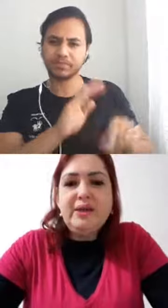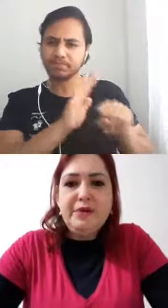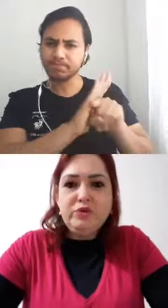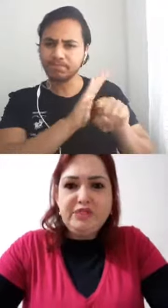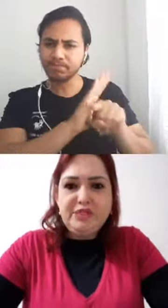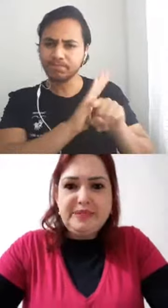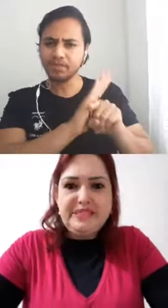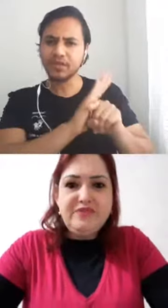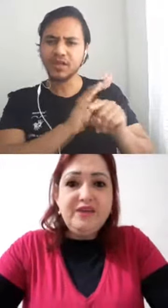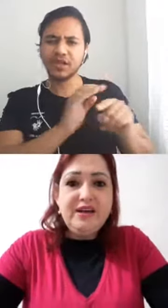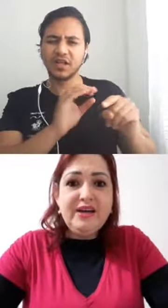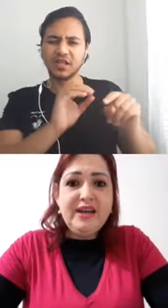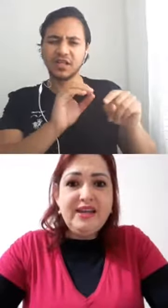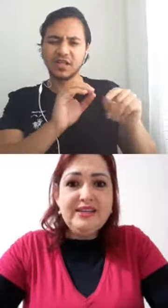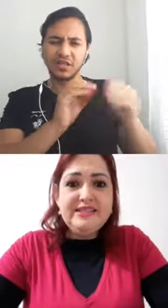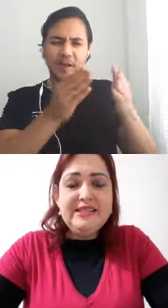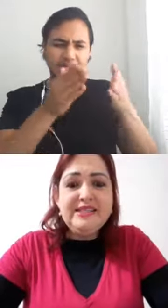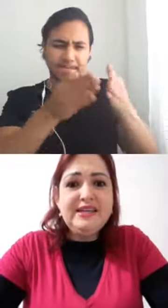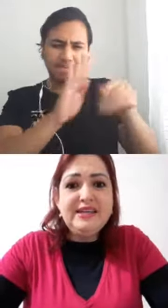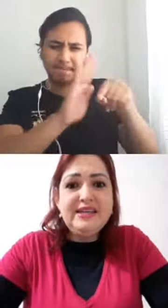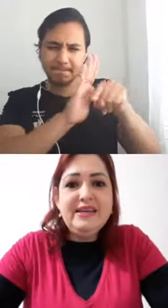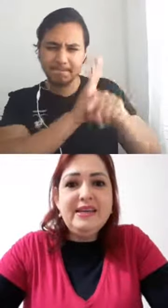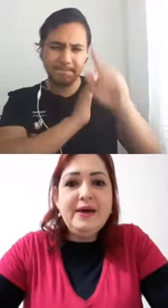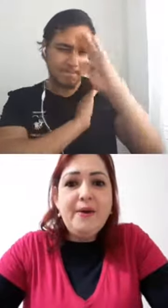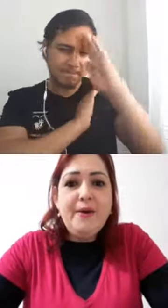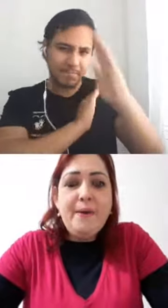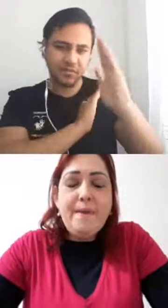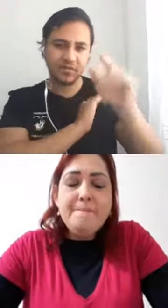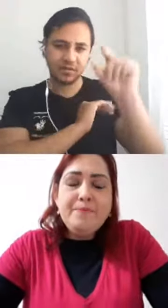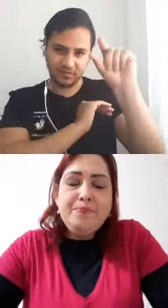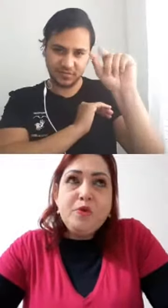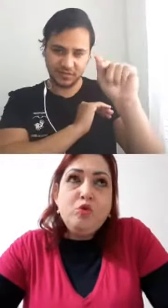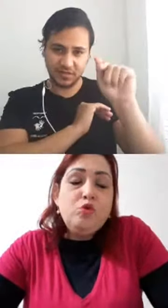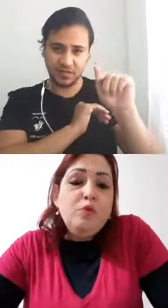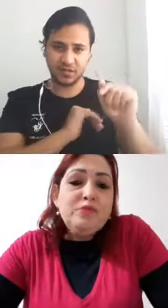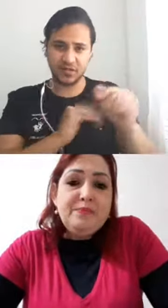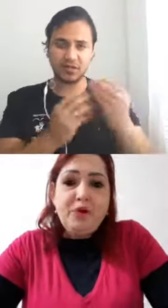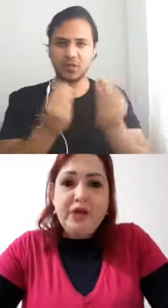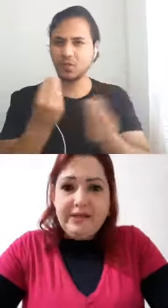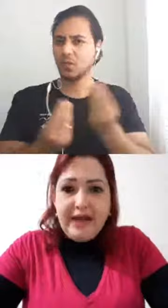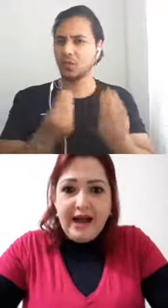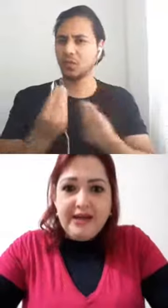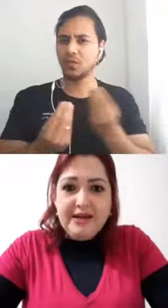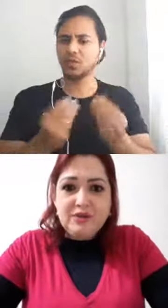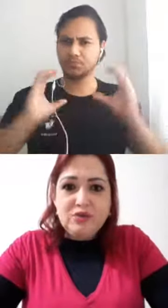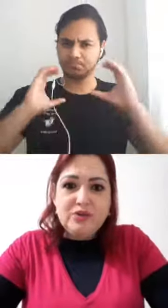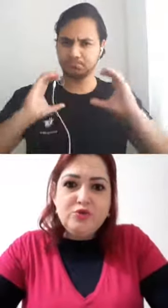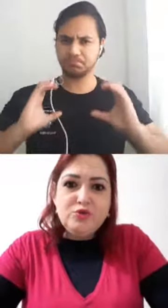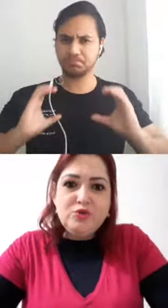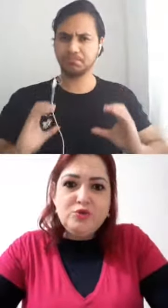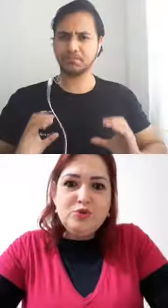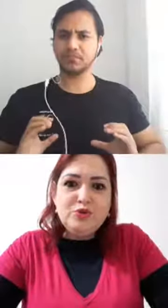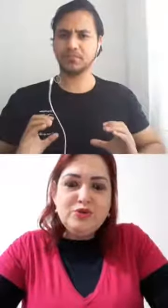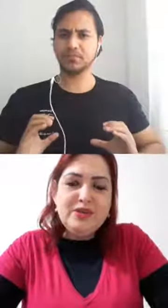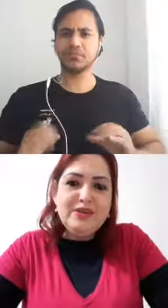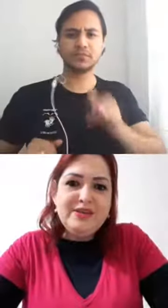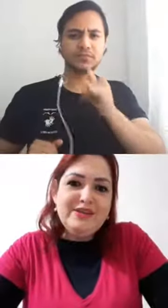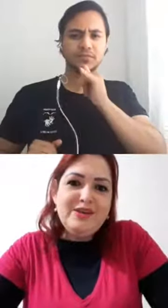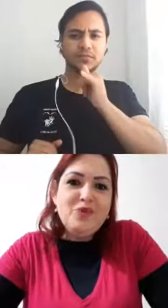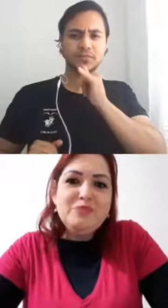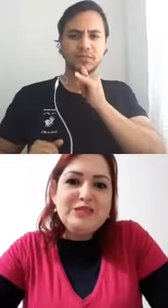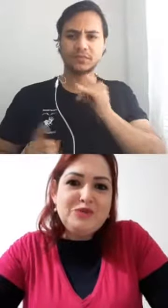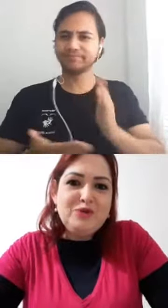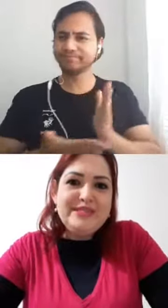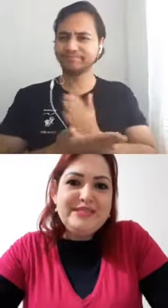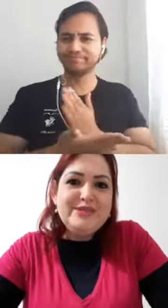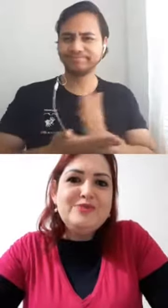que a pergunta específica era assim: é, como se portar quando em